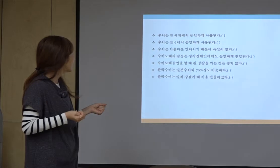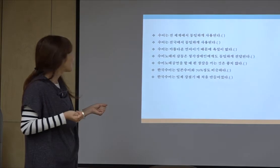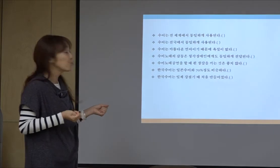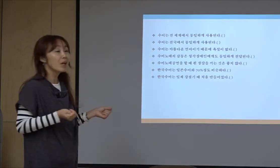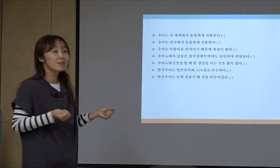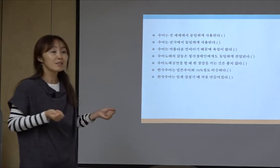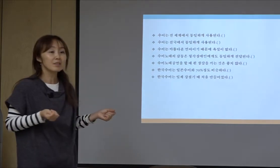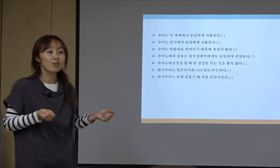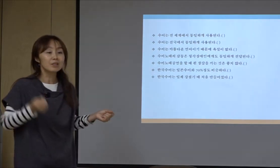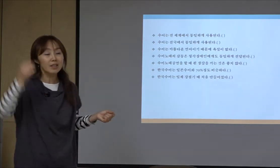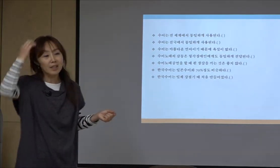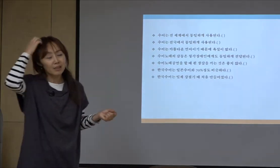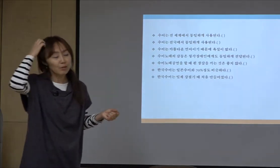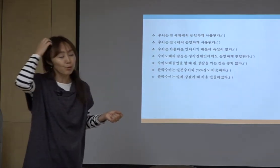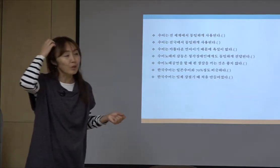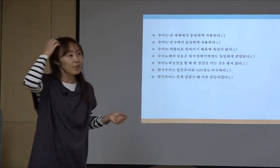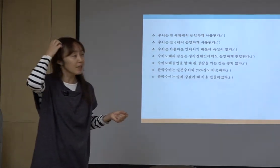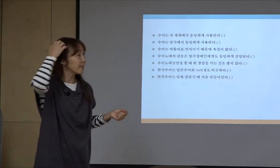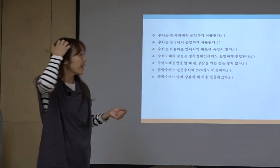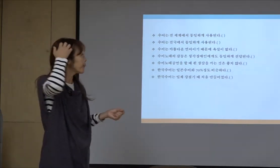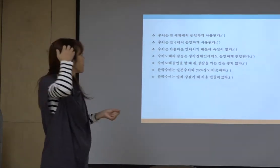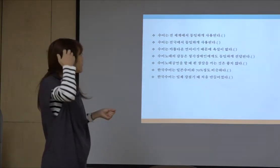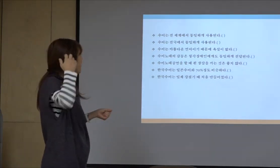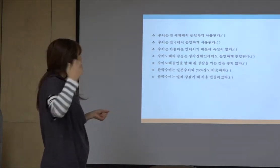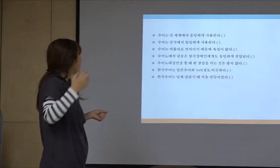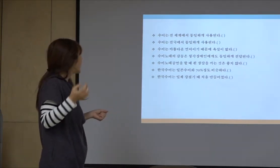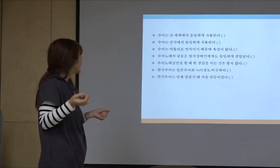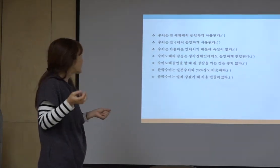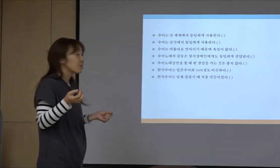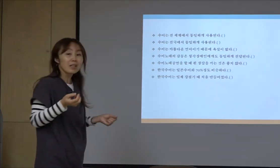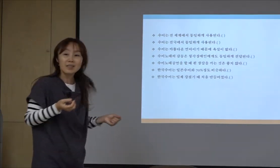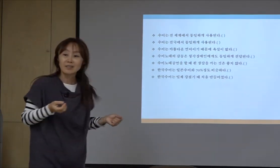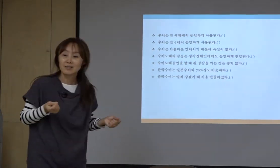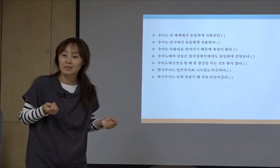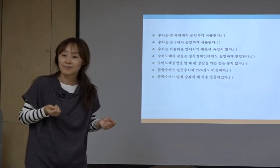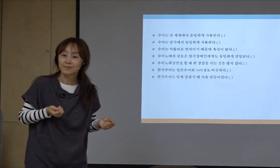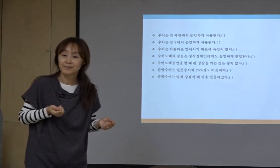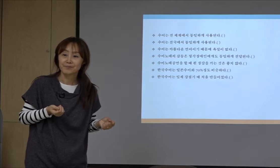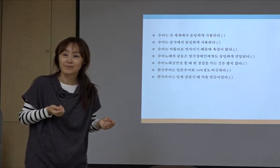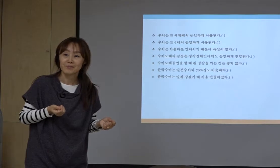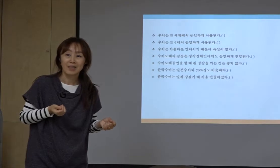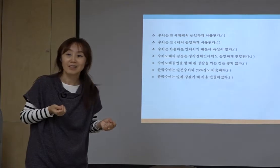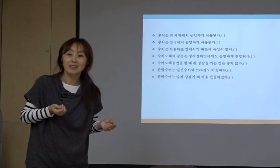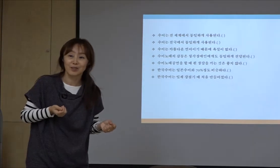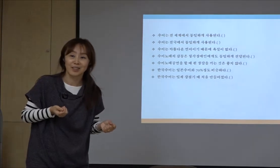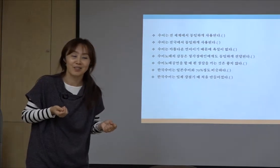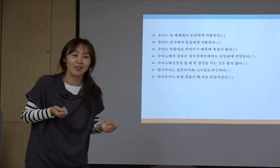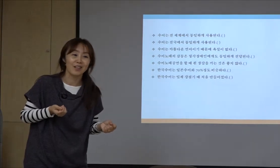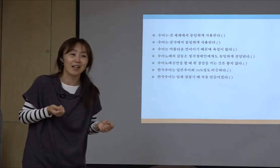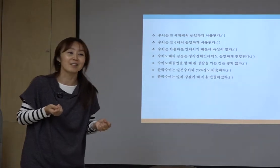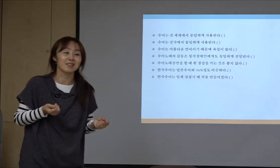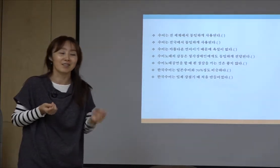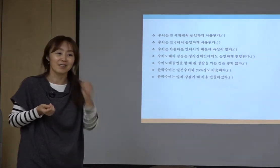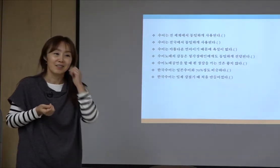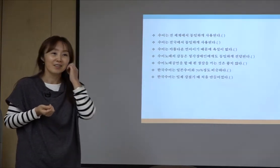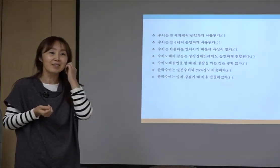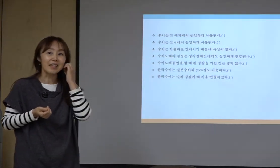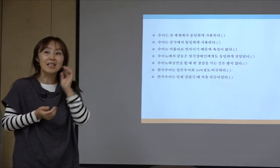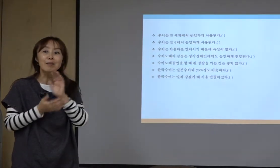그리고 수화는 전 세계에서 동일하냐? 동일할까요? 안 그럴 것 같죠. 아예 안 그래요. 근데